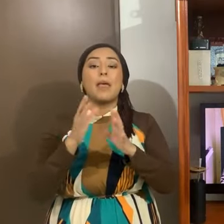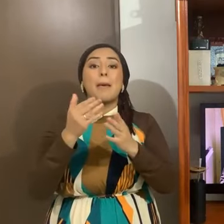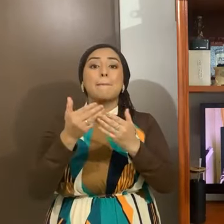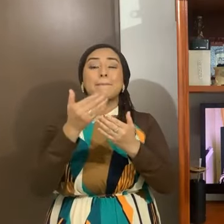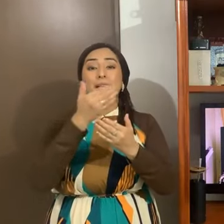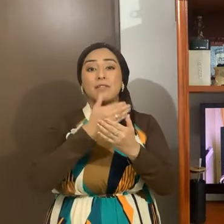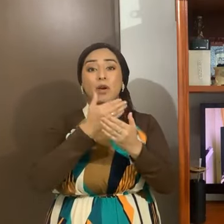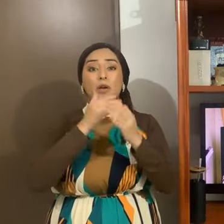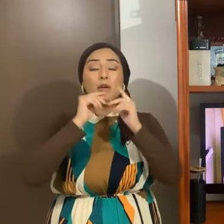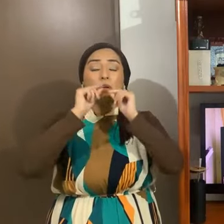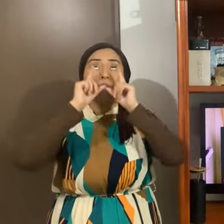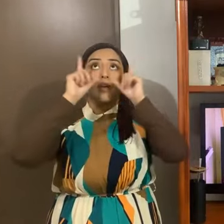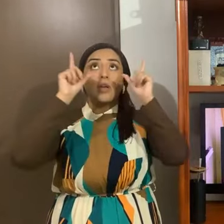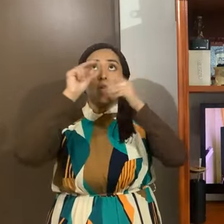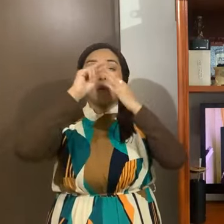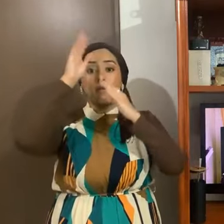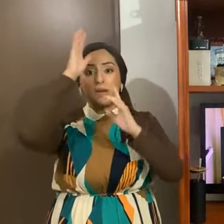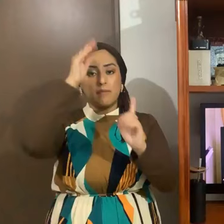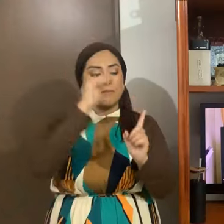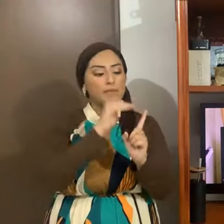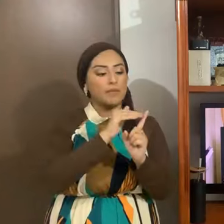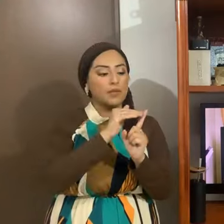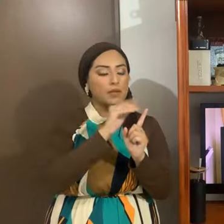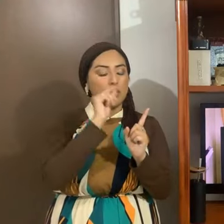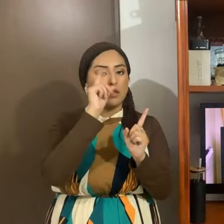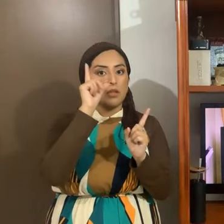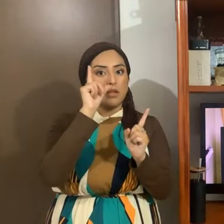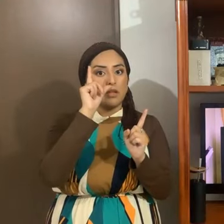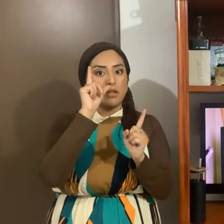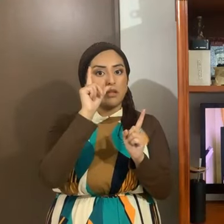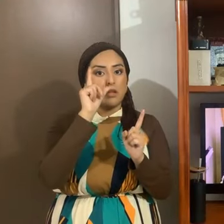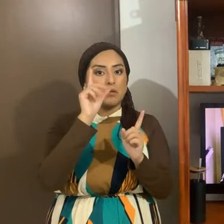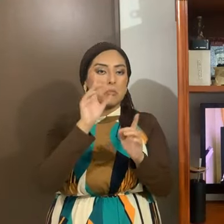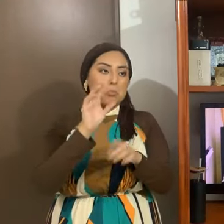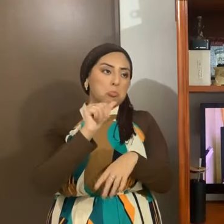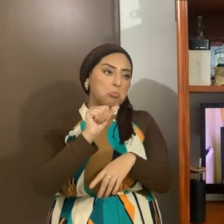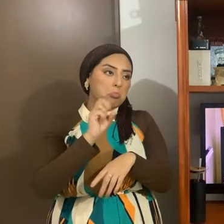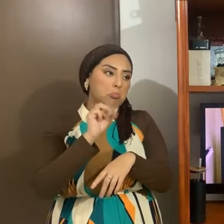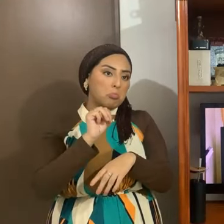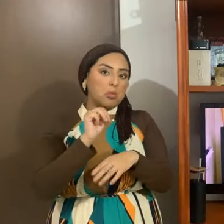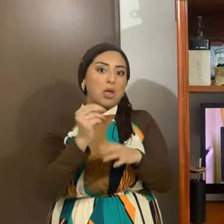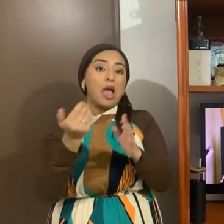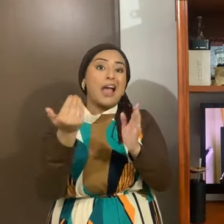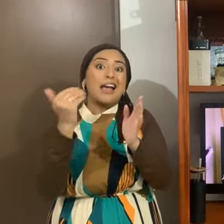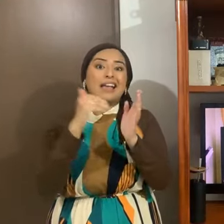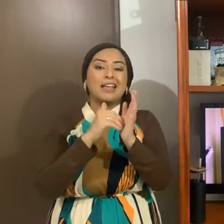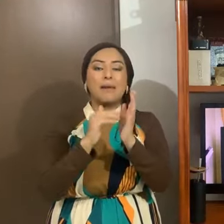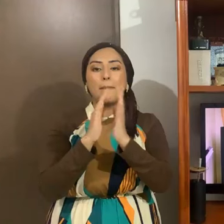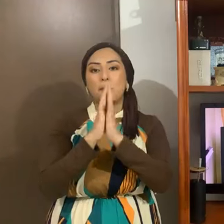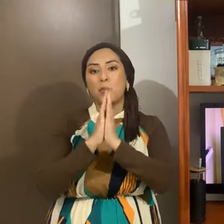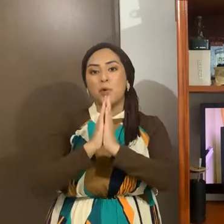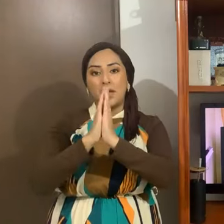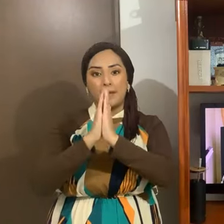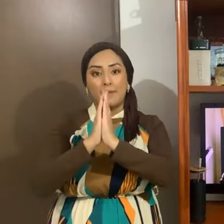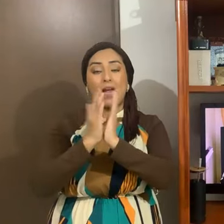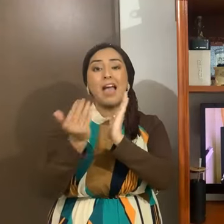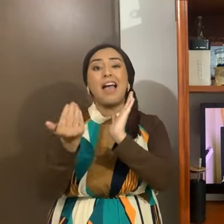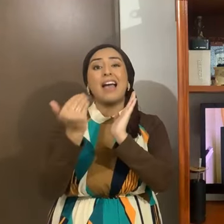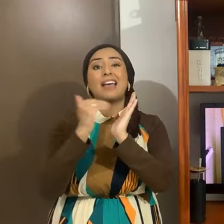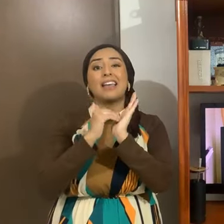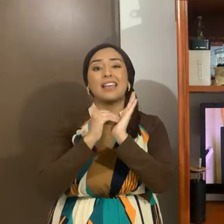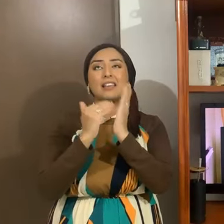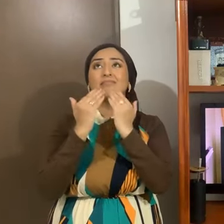antes de amanecer el Eterno te despierta en la madrugada, a la medianoche, y vuelves a orar, vuelves a dar